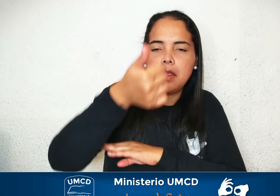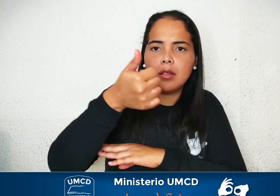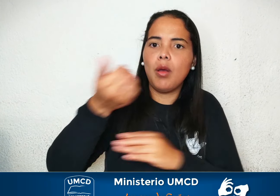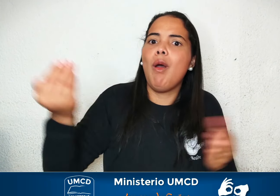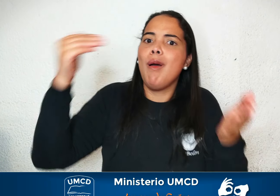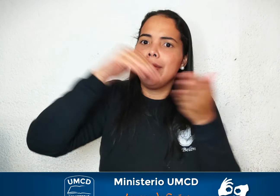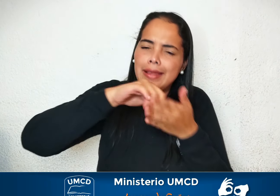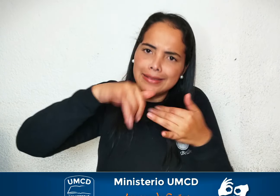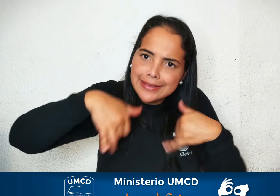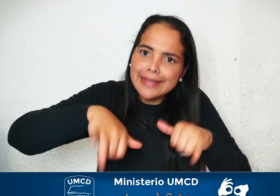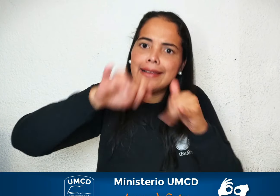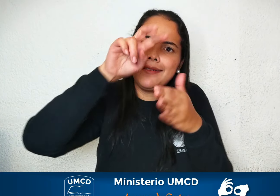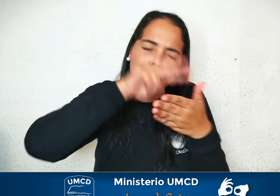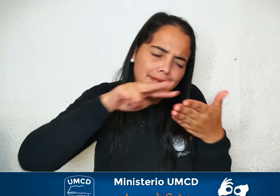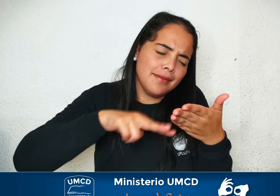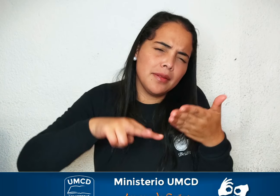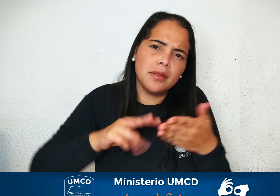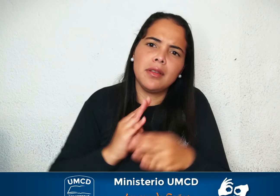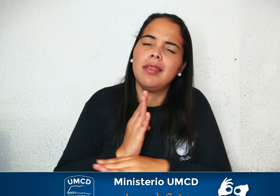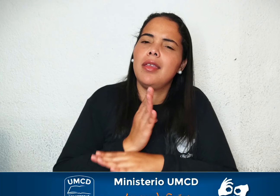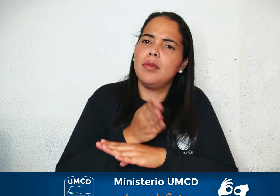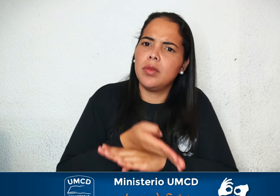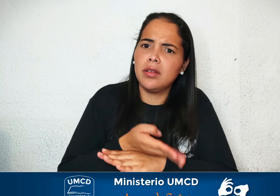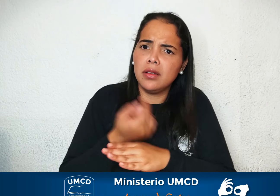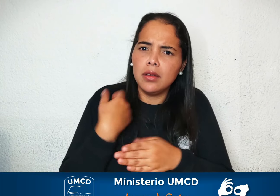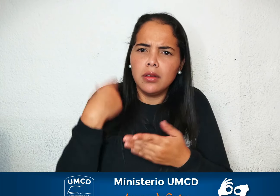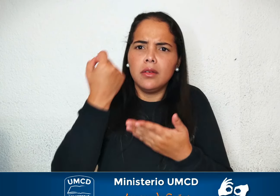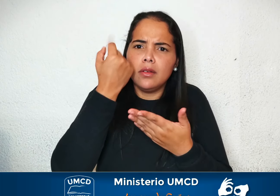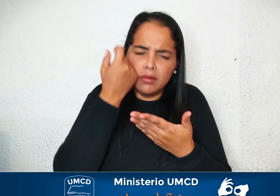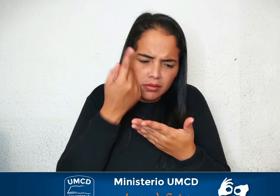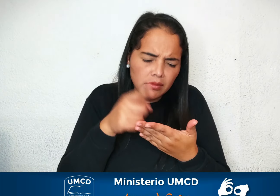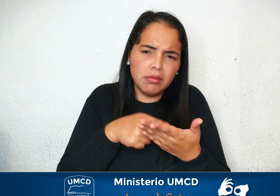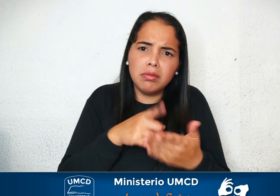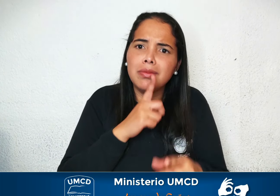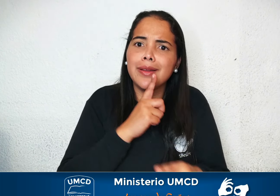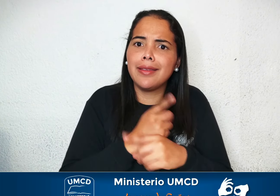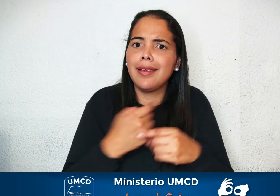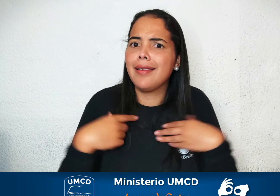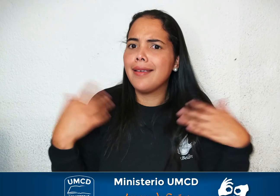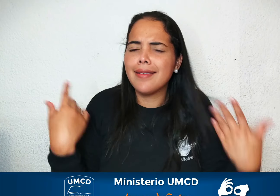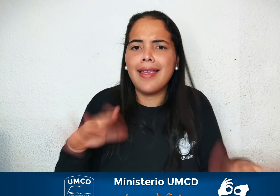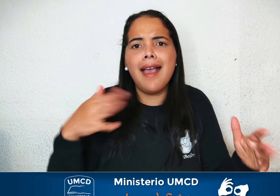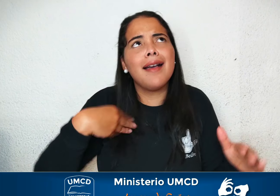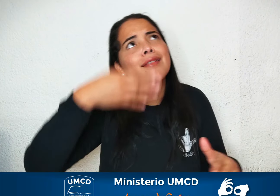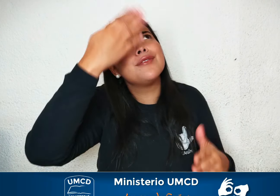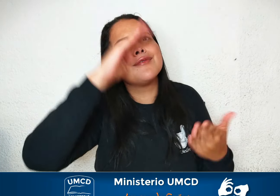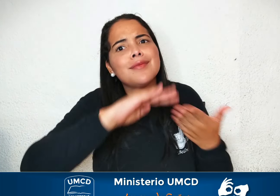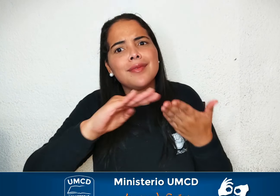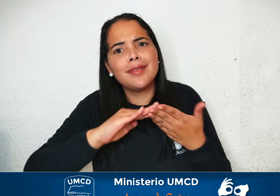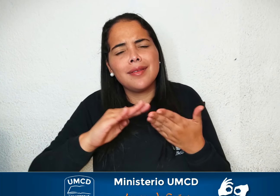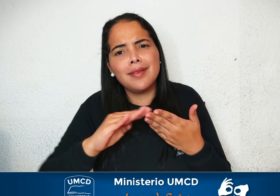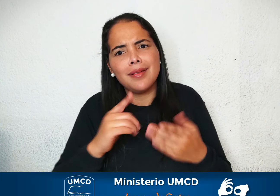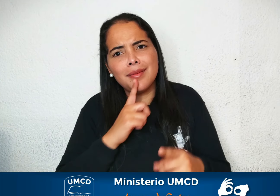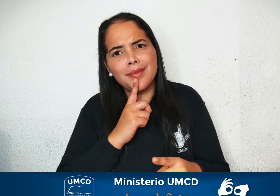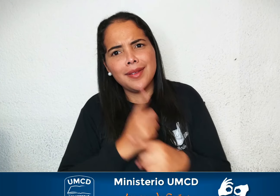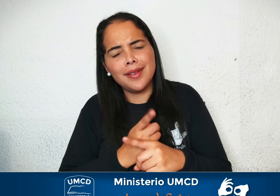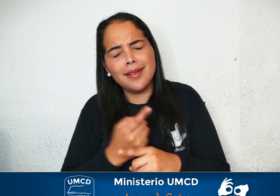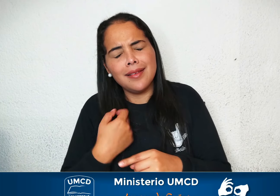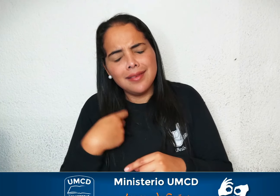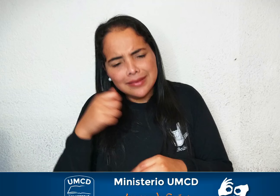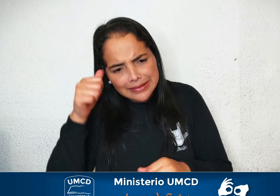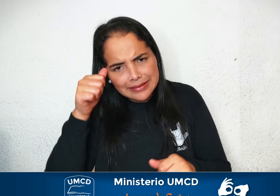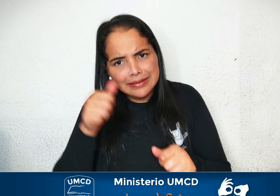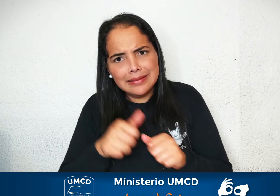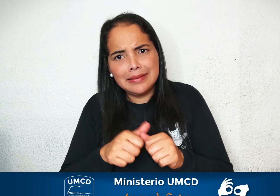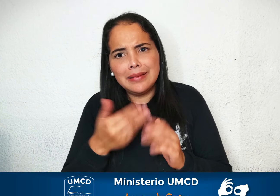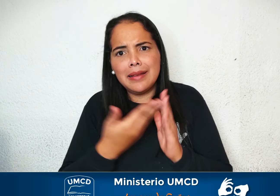siguiente siguen leyendo la Biblia. Y en ese instante se dan cuenta de que ellos no habían estado celebrando la fiesta de